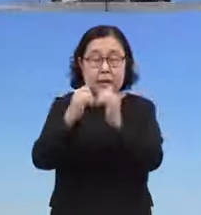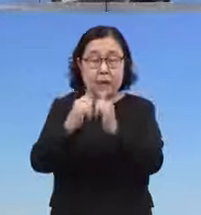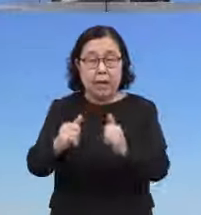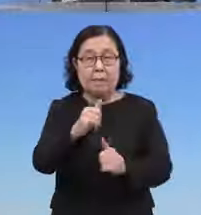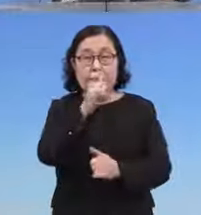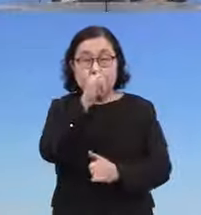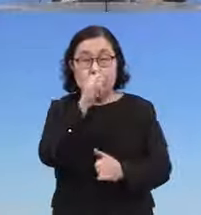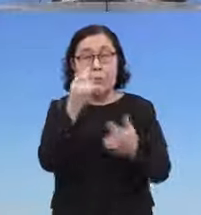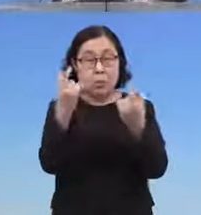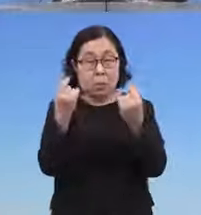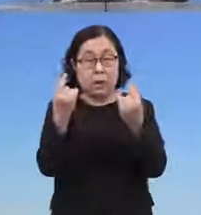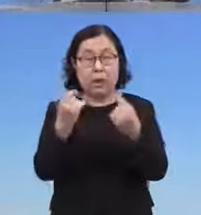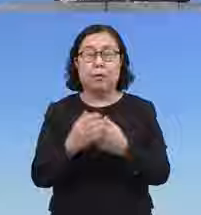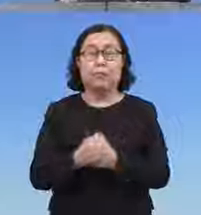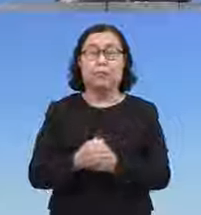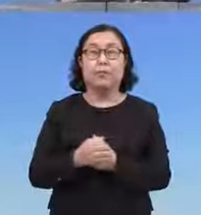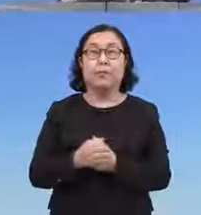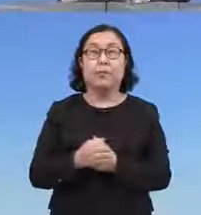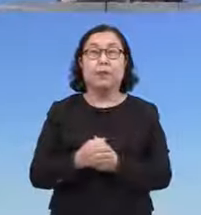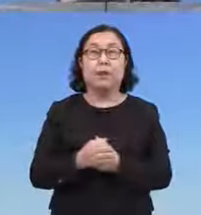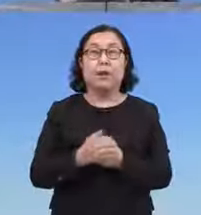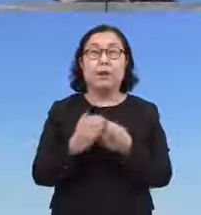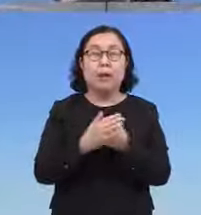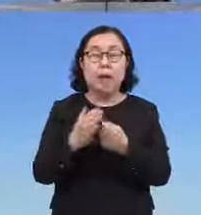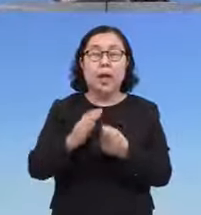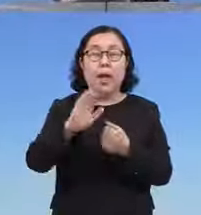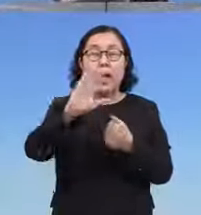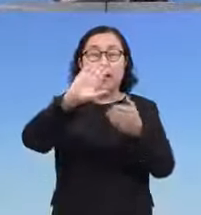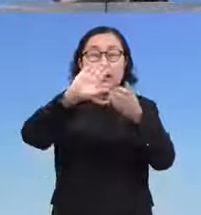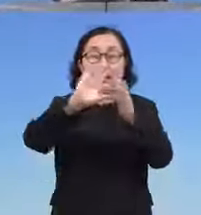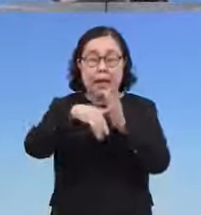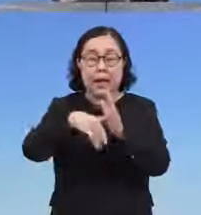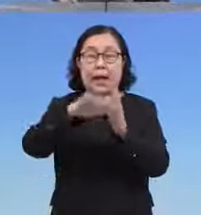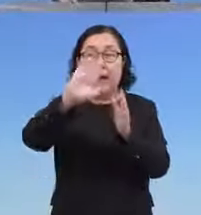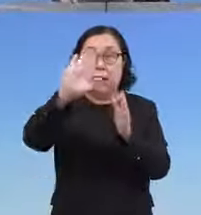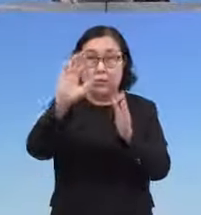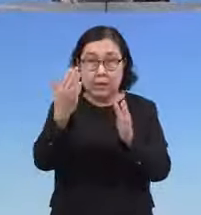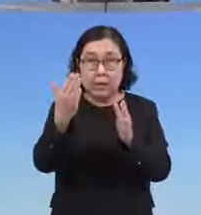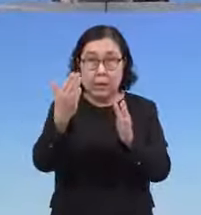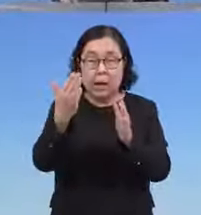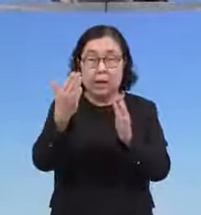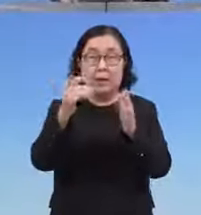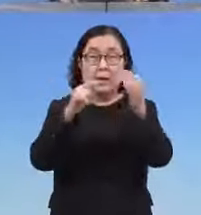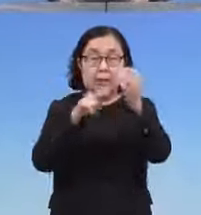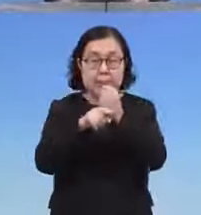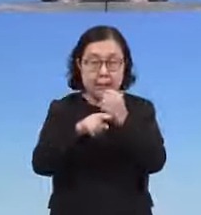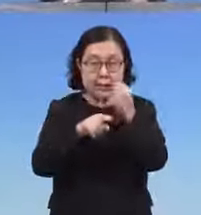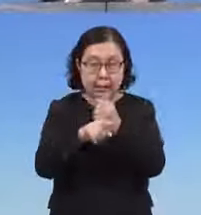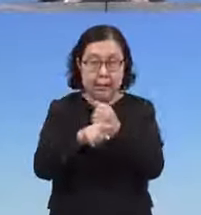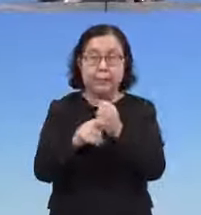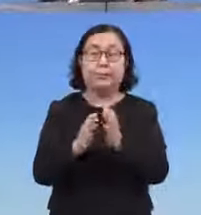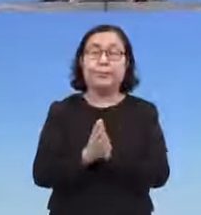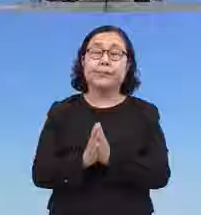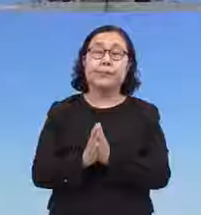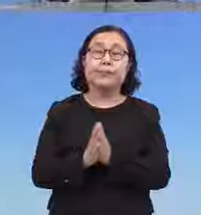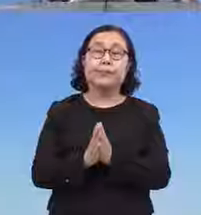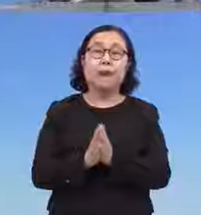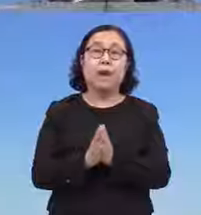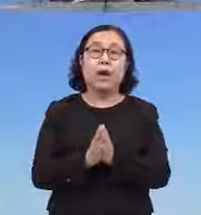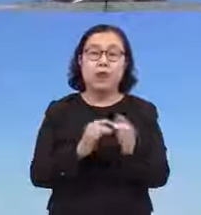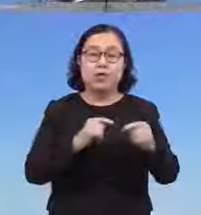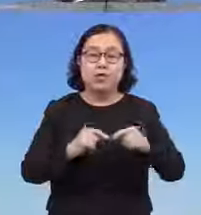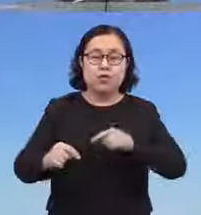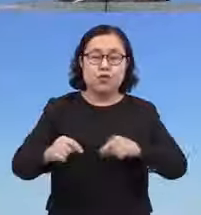분이 계시다는 거 아닙니까? 이 때가 찼다라는 이 말씀 속에서 오늘 제가 강조하고 싶은 거는 이